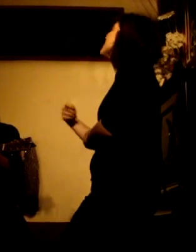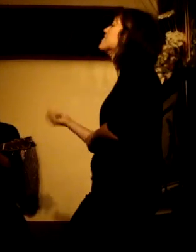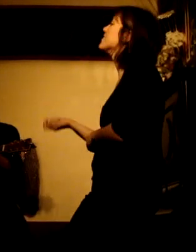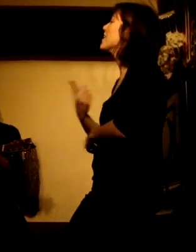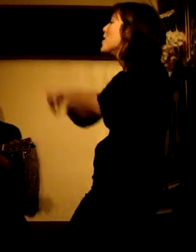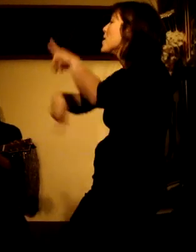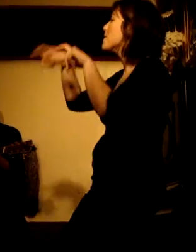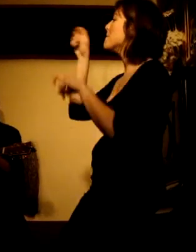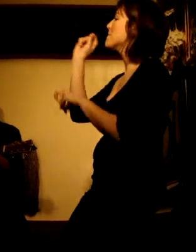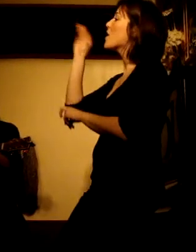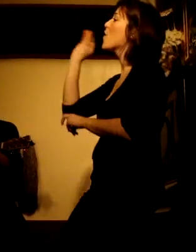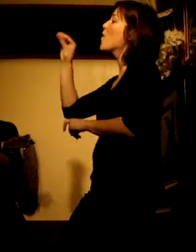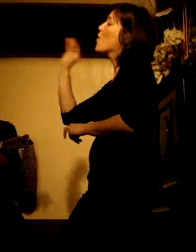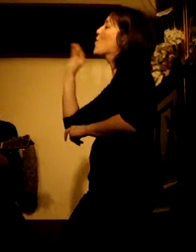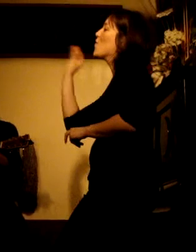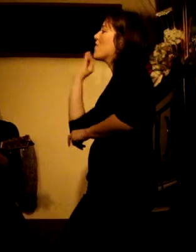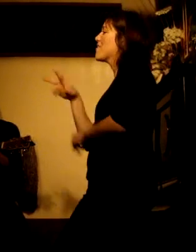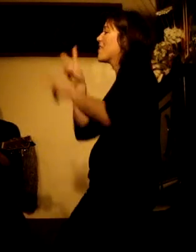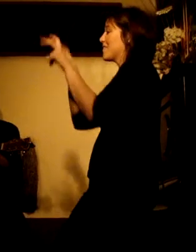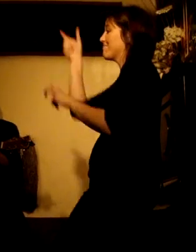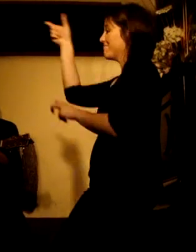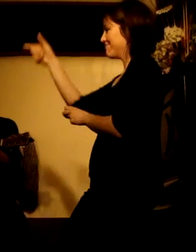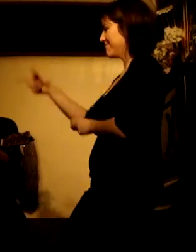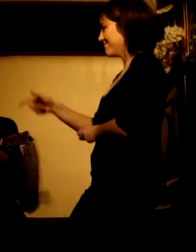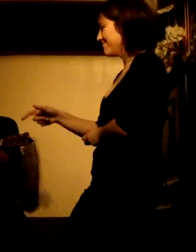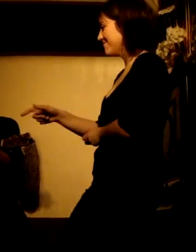parchís. Montones de preguntas sobre ti.